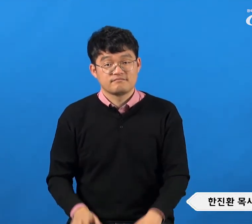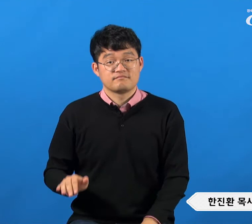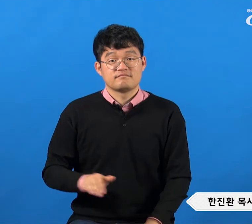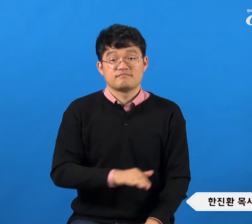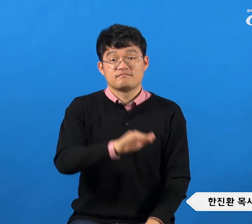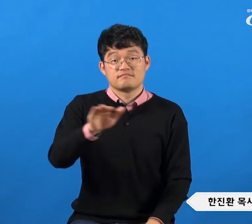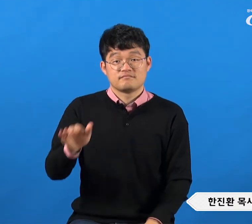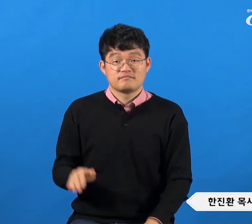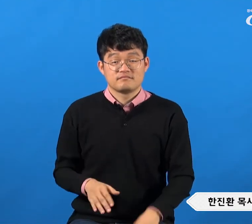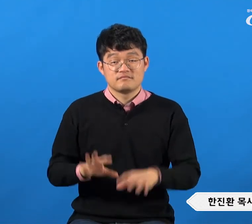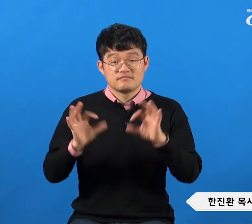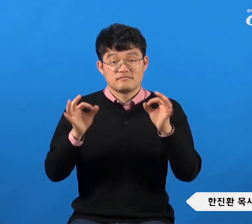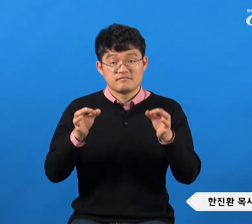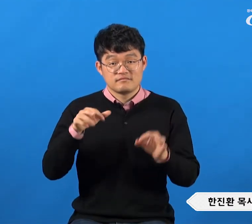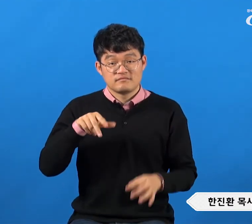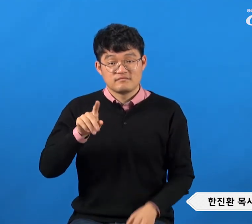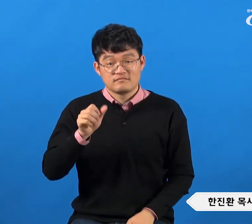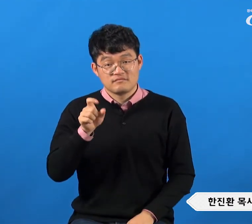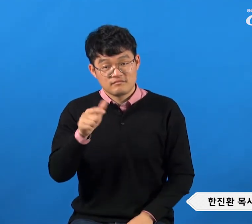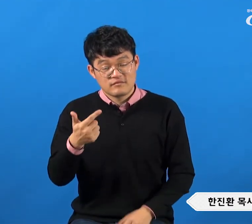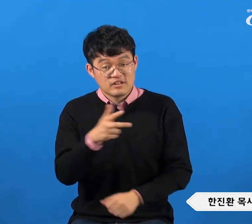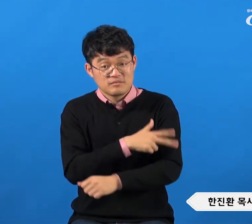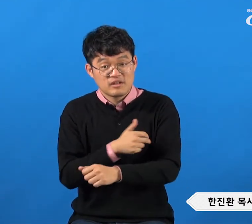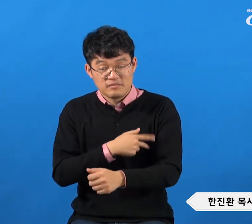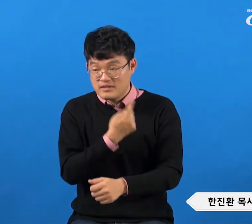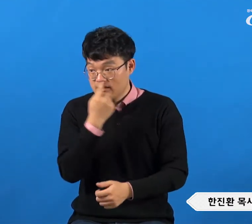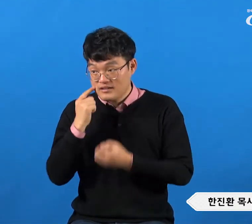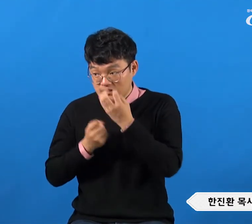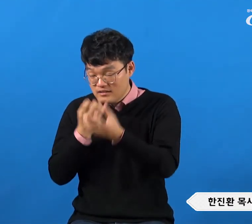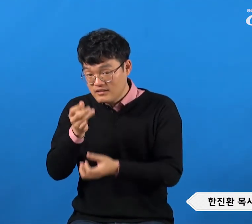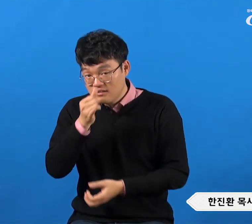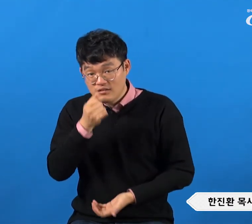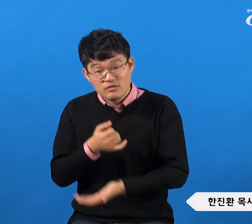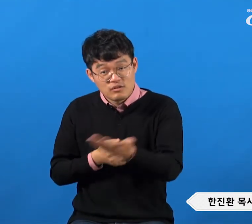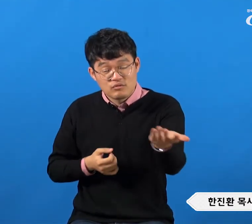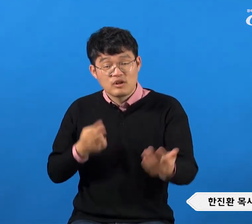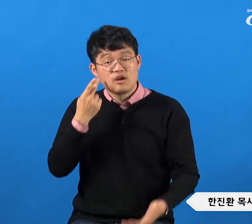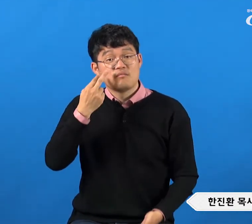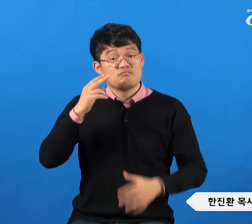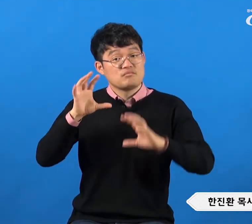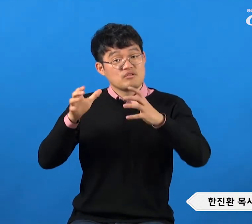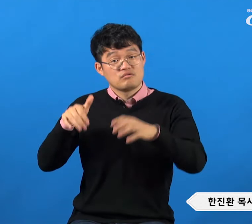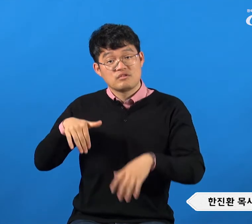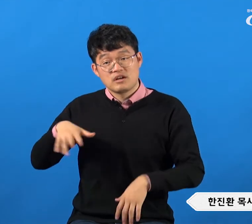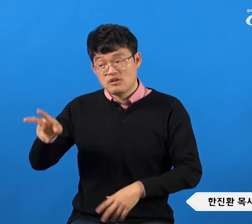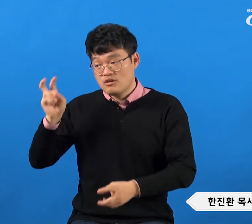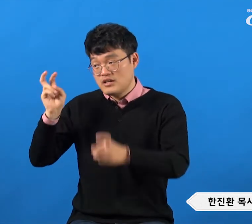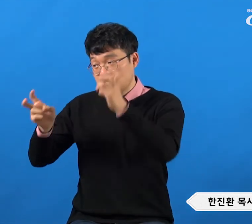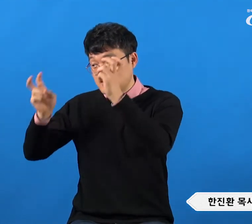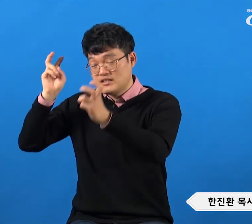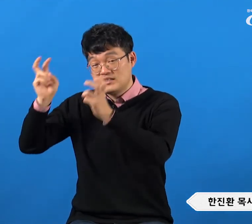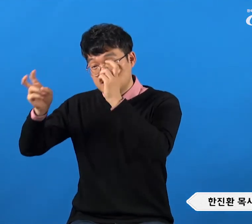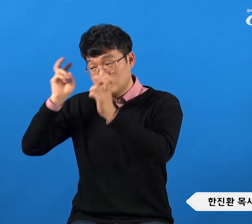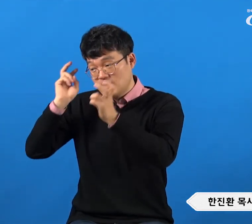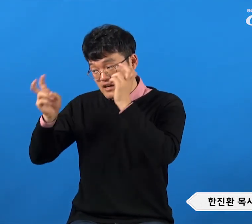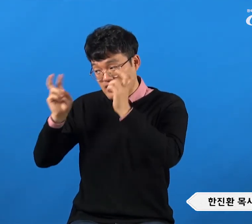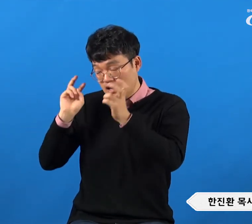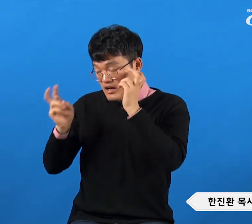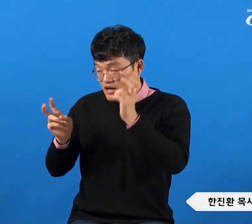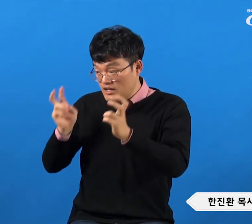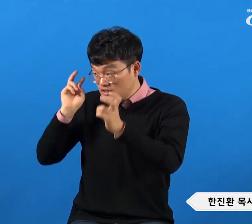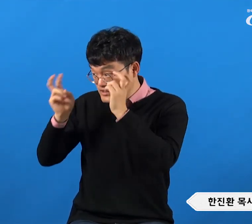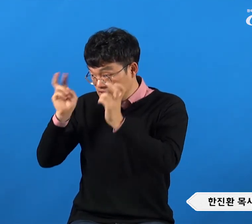여러분, 우리 김정은 집사님 간증도 했는데 미국 가서 좀 직장이 시원찮으면 교포집에 파출부